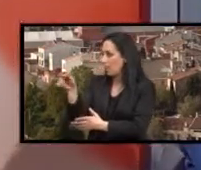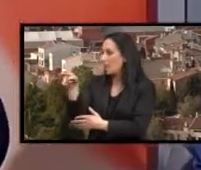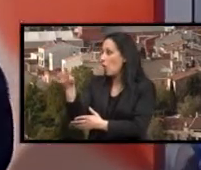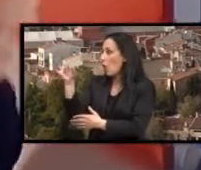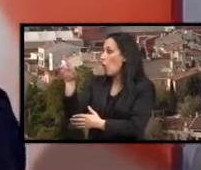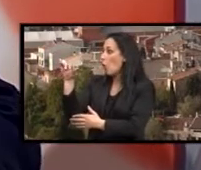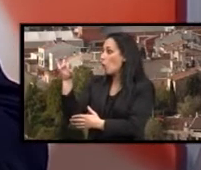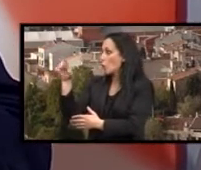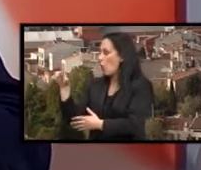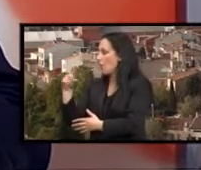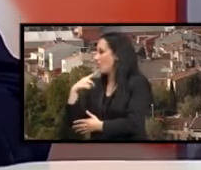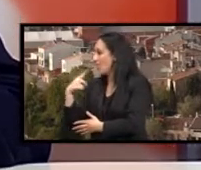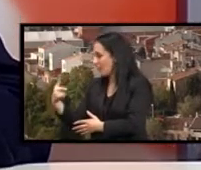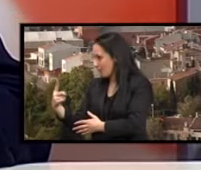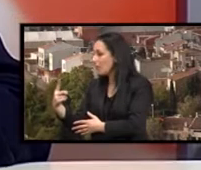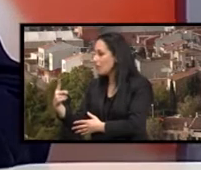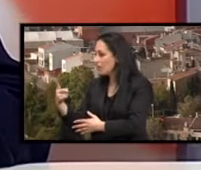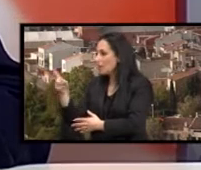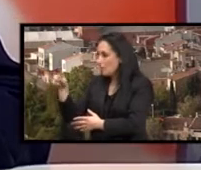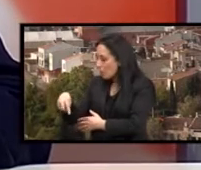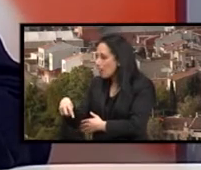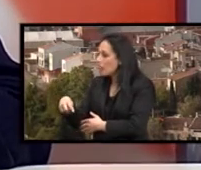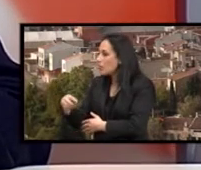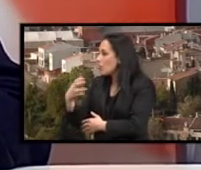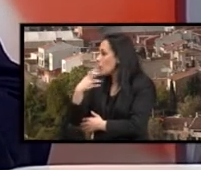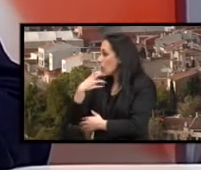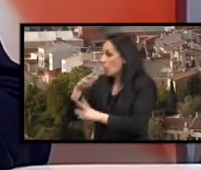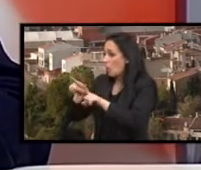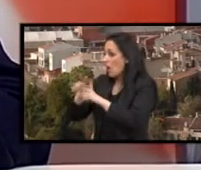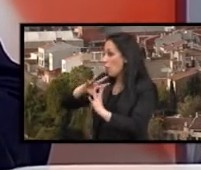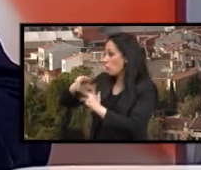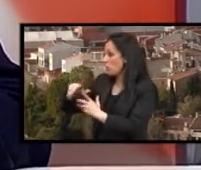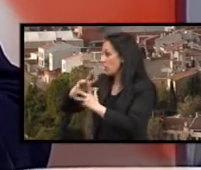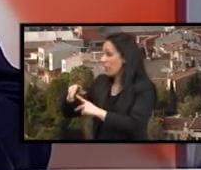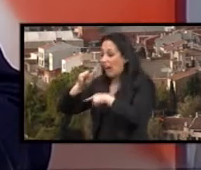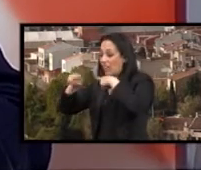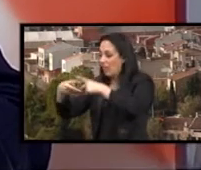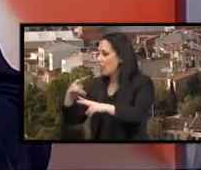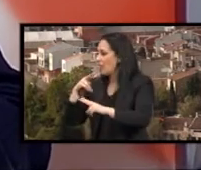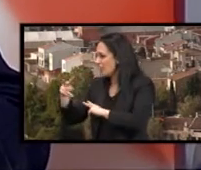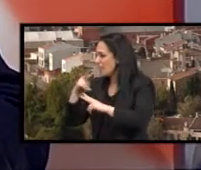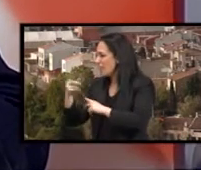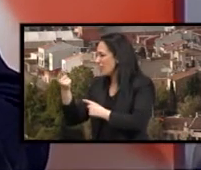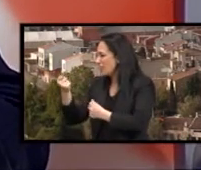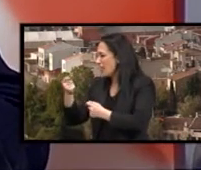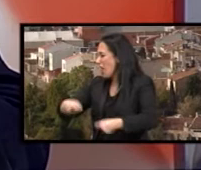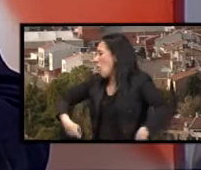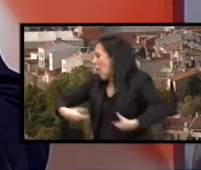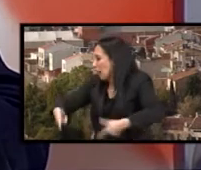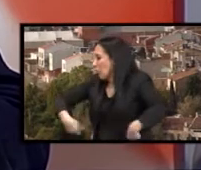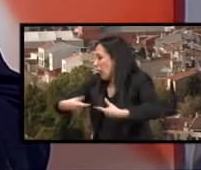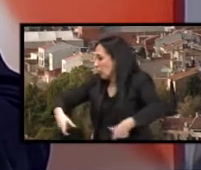més amb el que avui dia diuen les notícies constantment, del diner que s'ha arribat a gastar en coses